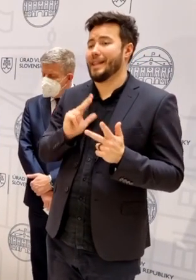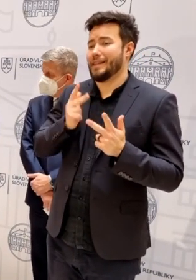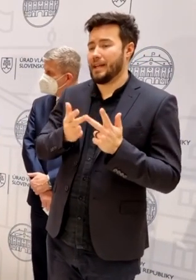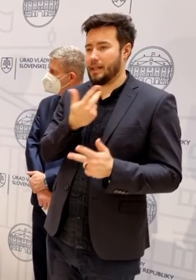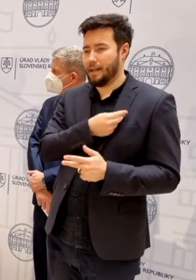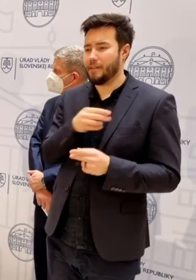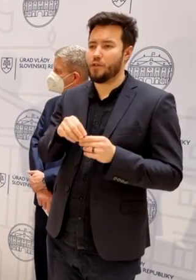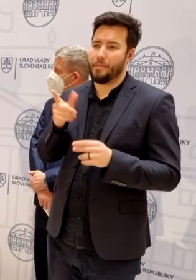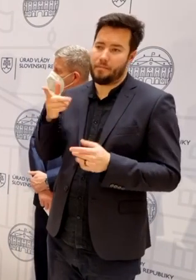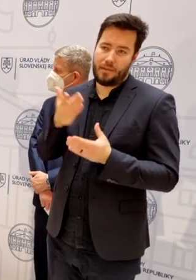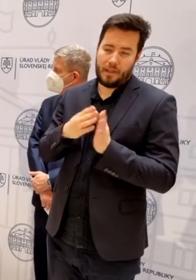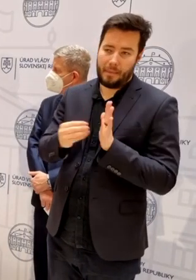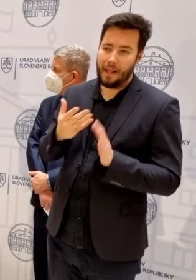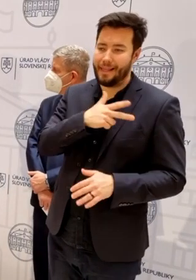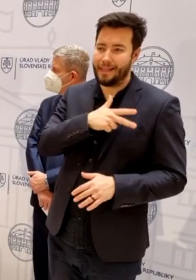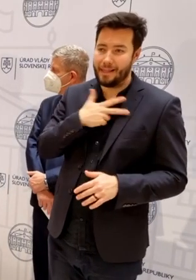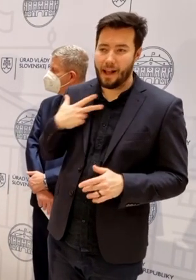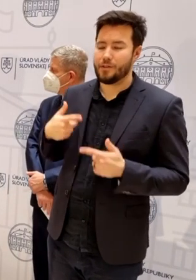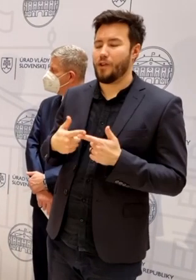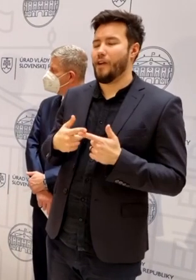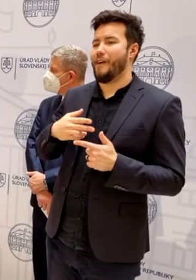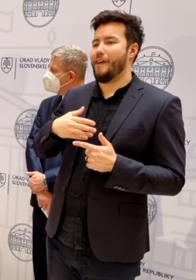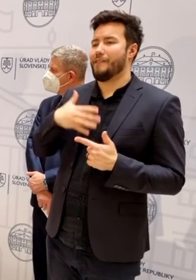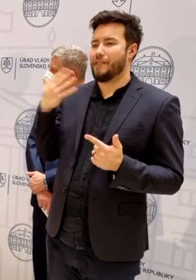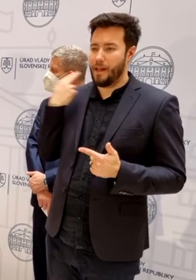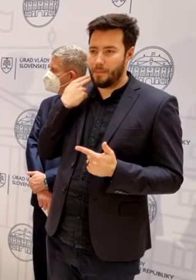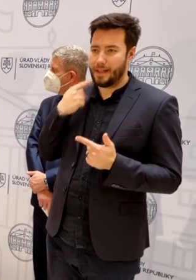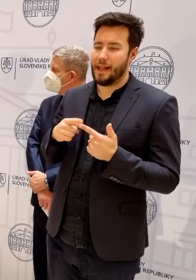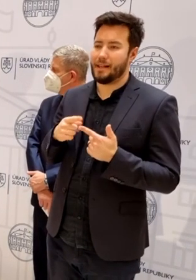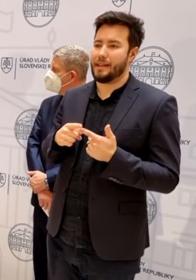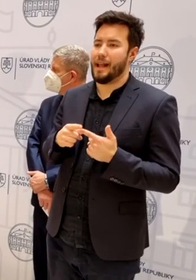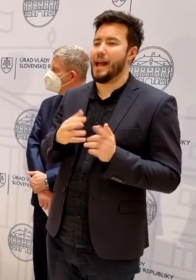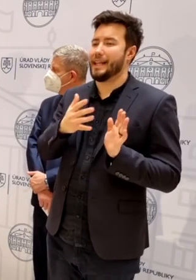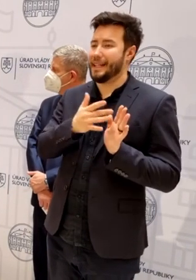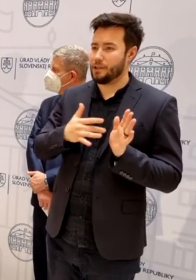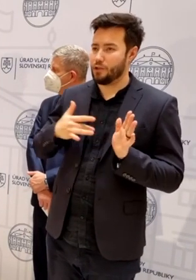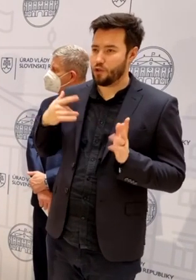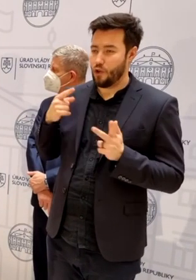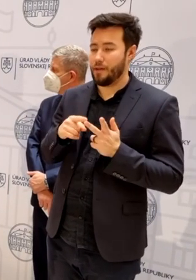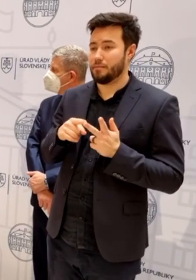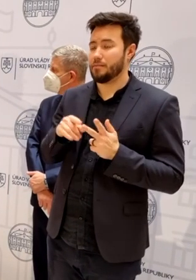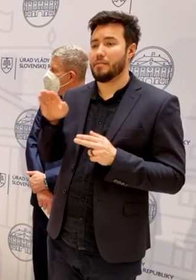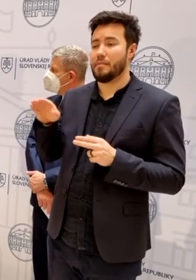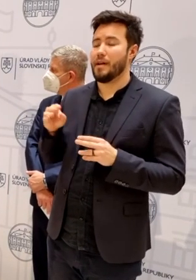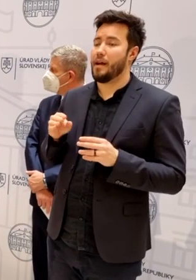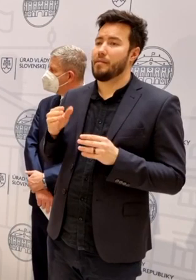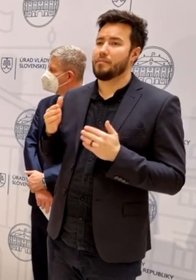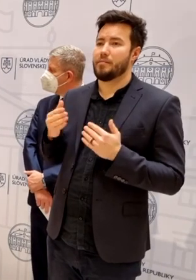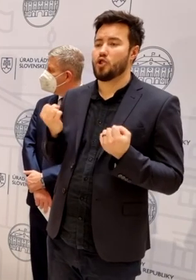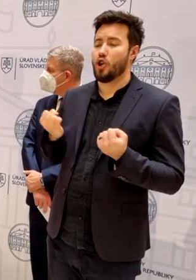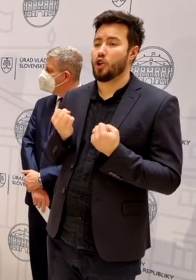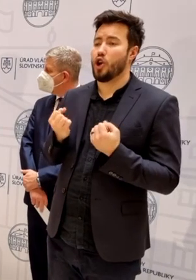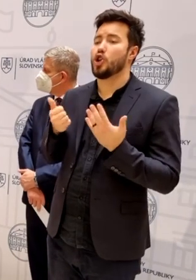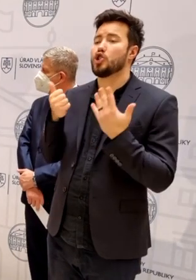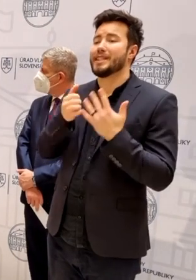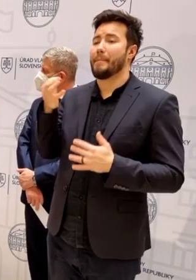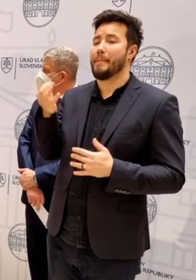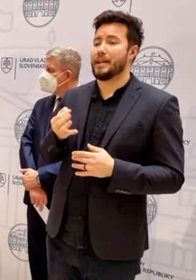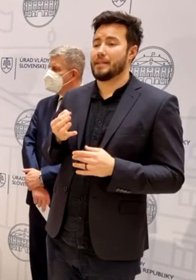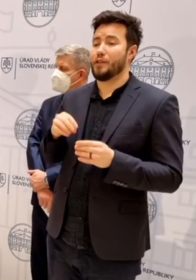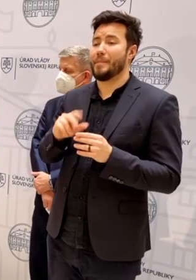napríklad Dánsko, Veľká Británia, Írsko, sú krajiny, ktoré majú takmer 60% zaočkovanosť booster